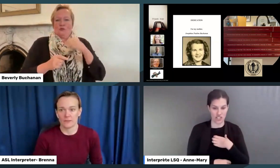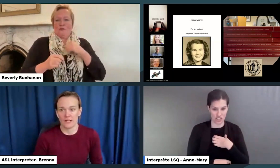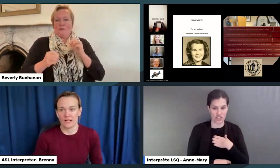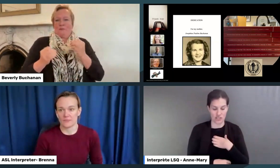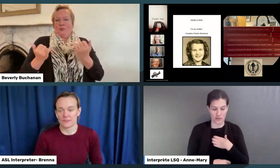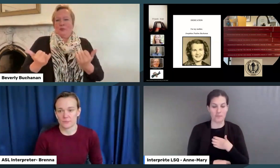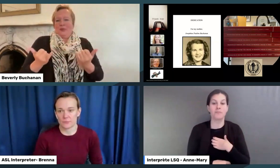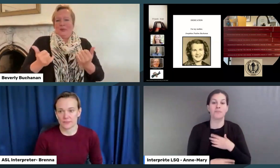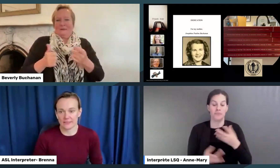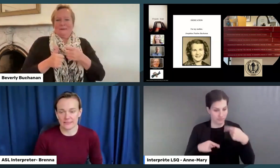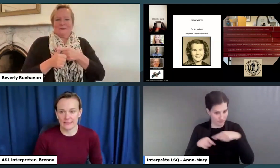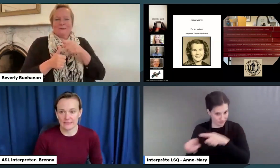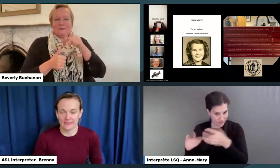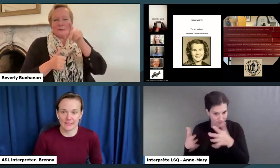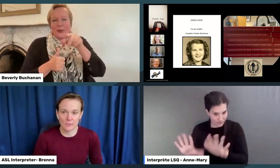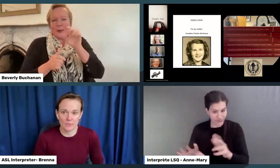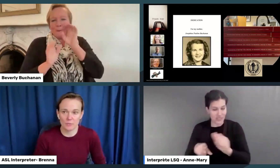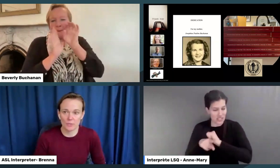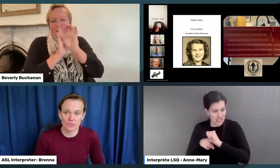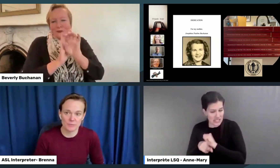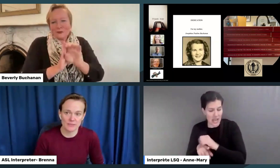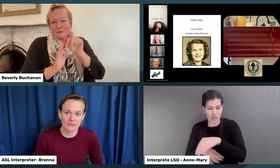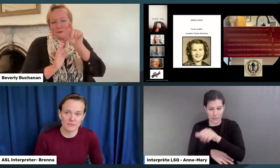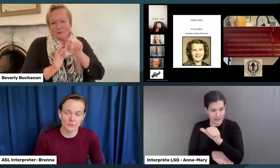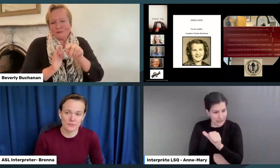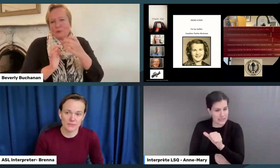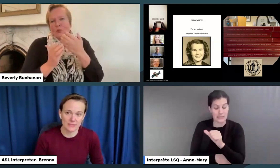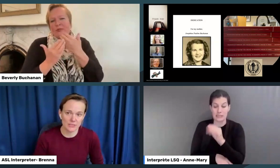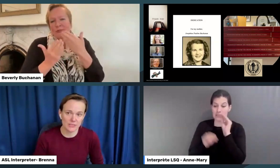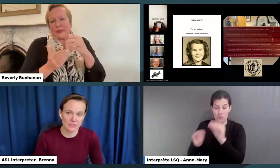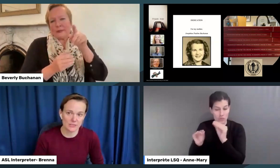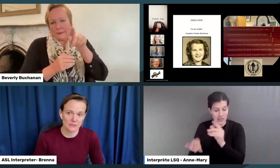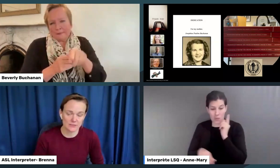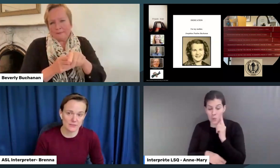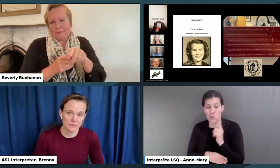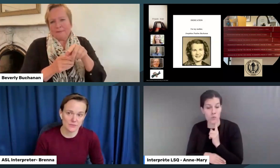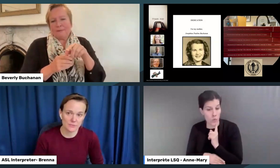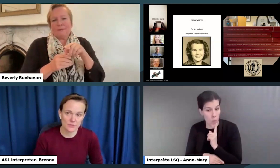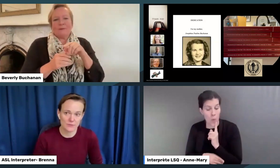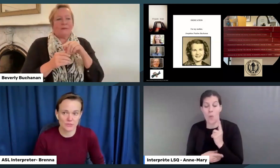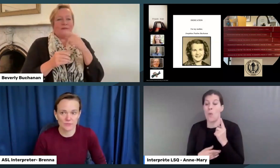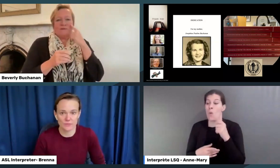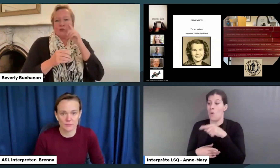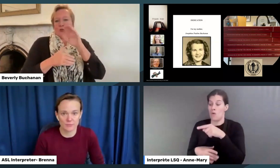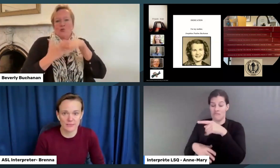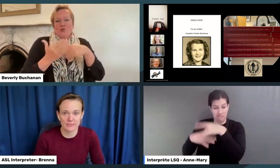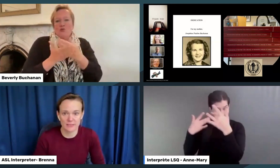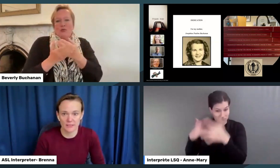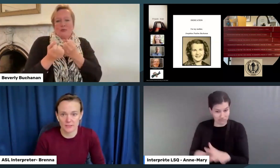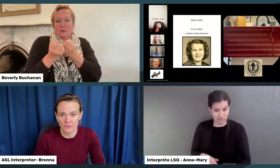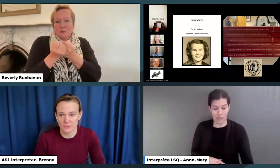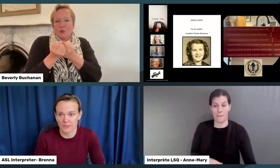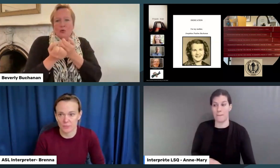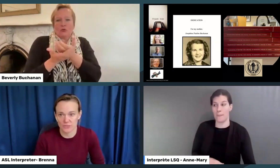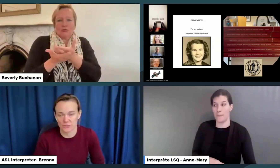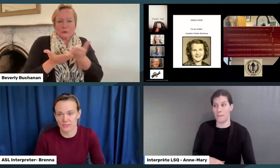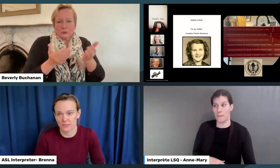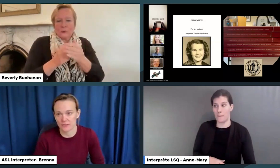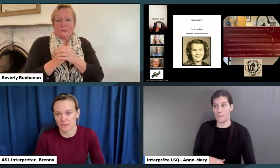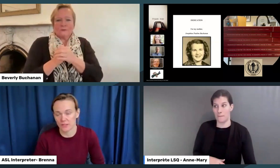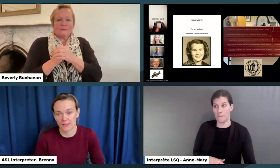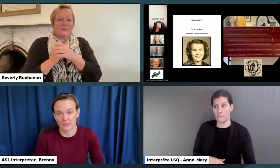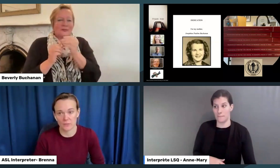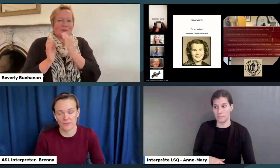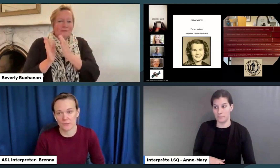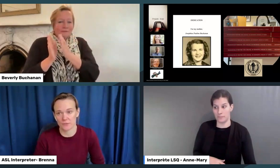Je dois d'abord remercier les gens qui m'ont poussé à faire cette recherche d'emblée. Vous voyez leurs images, les photos